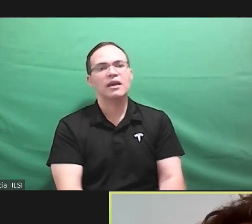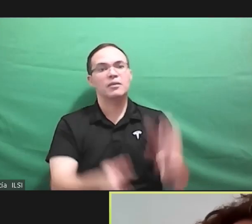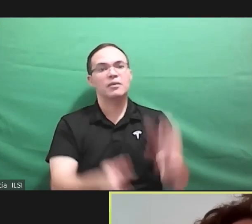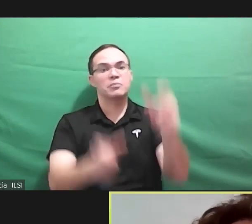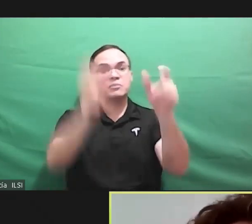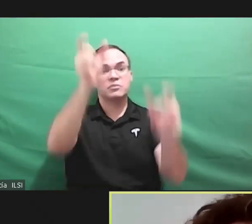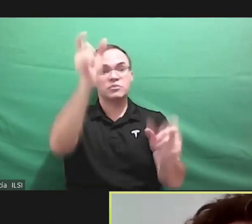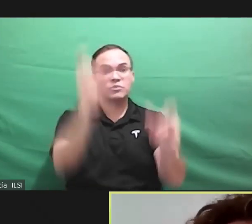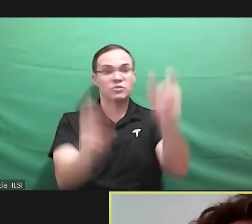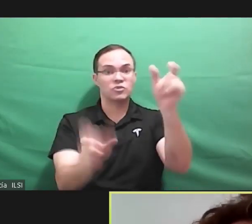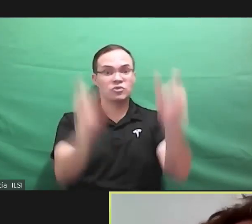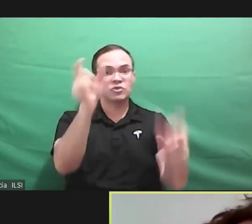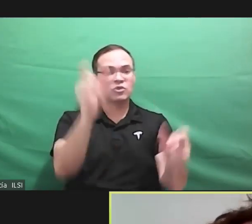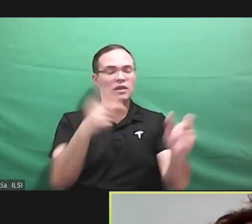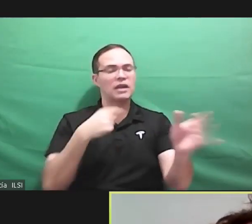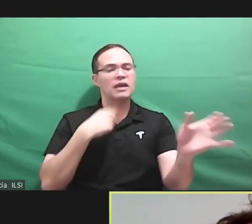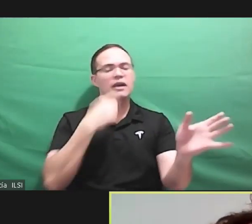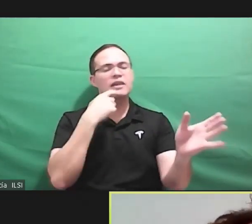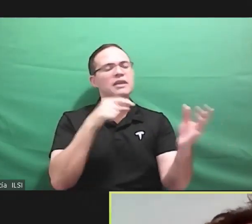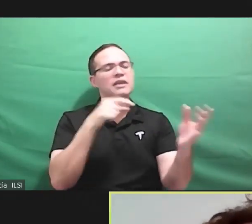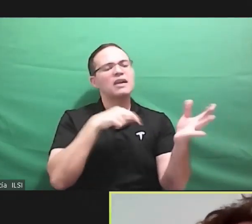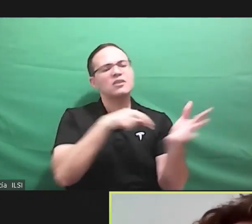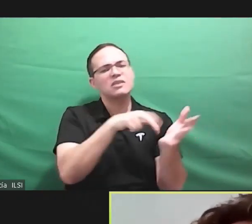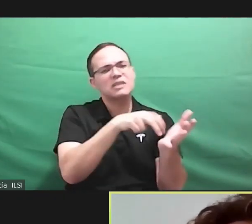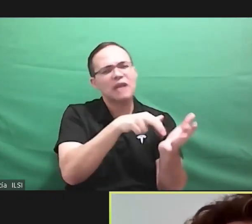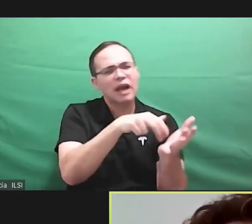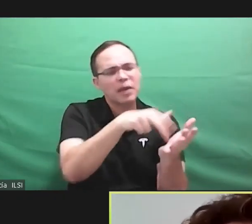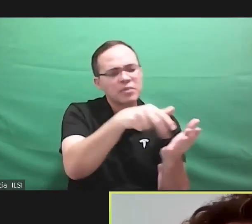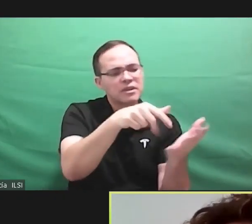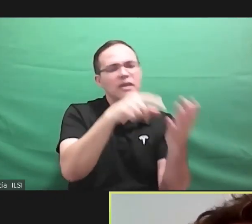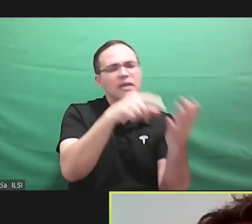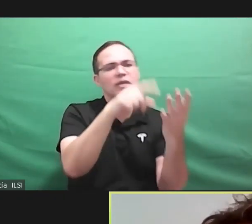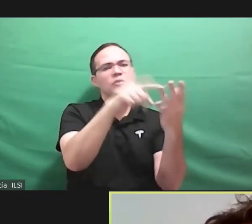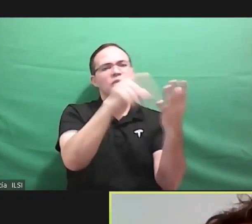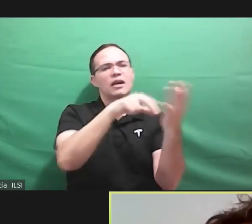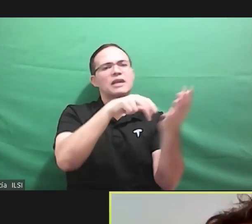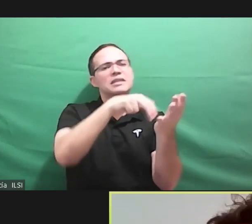dificultad para caminar que tiene una discapacidad física.